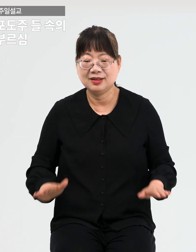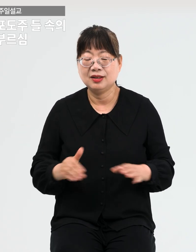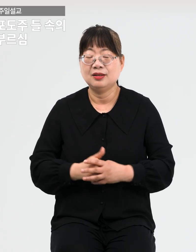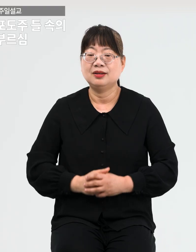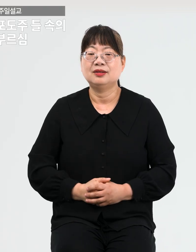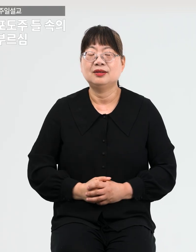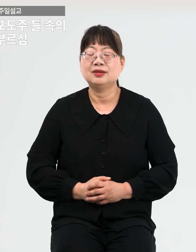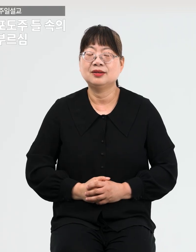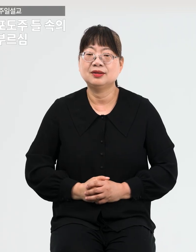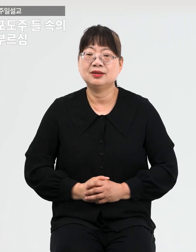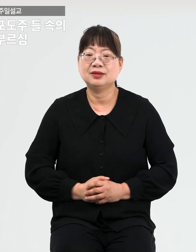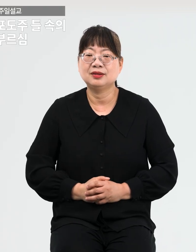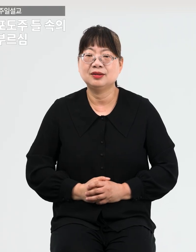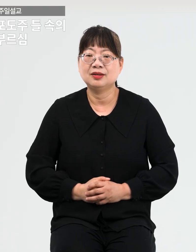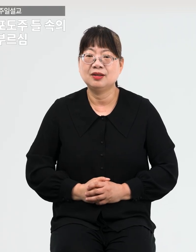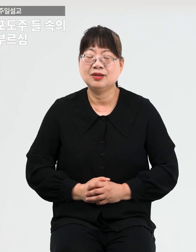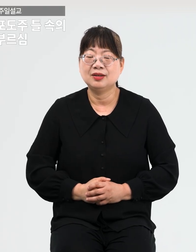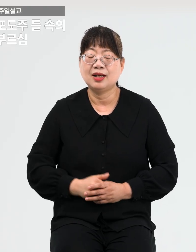없네.